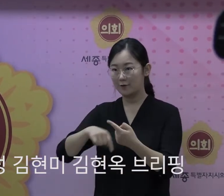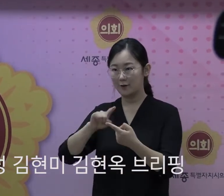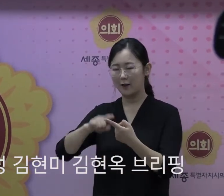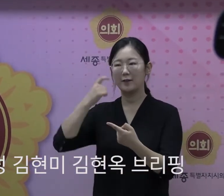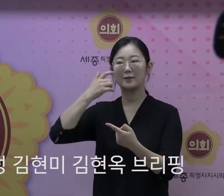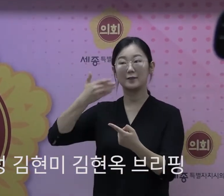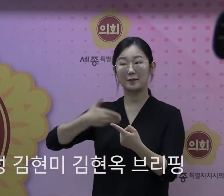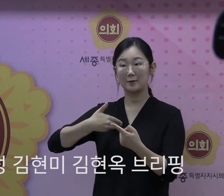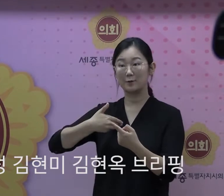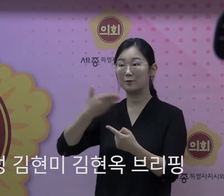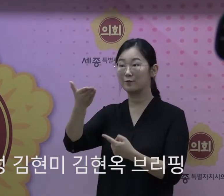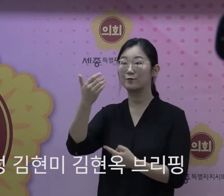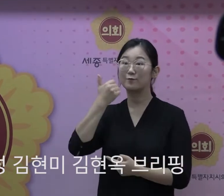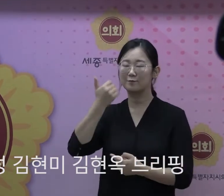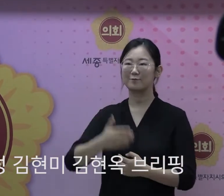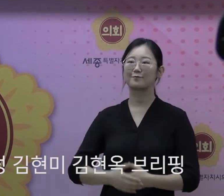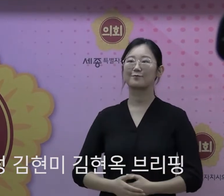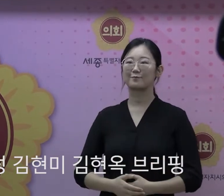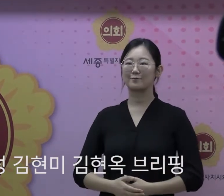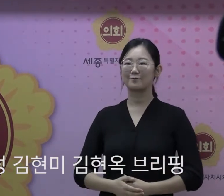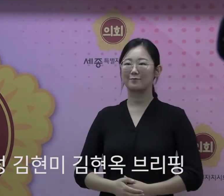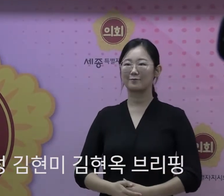질문하실 기자님.